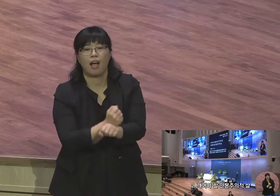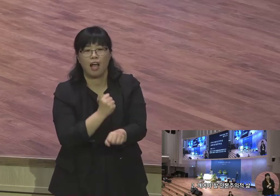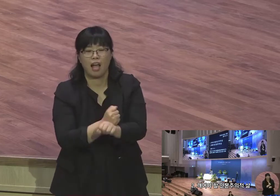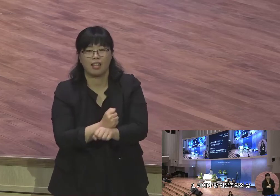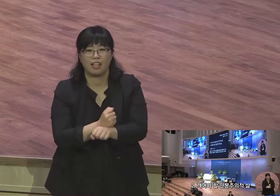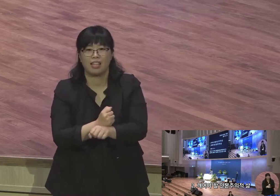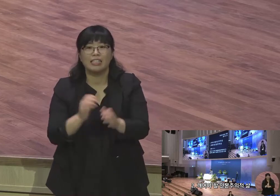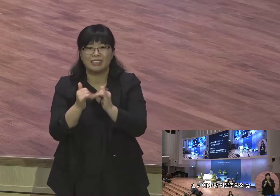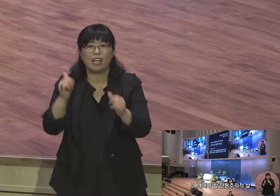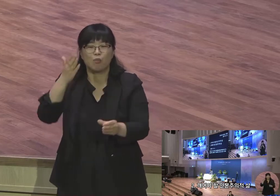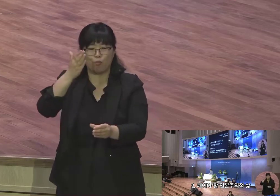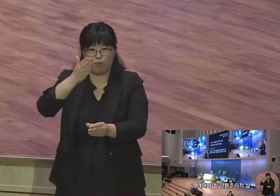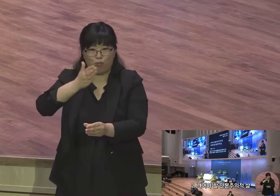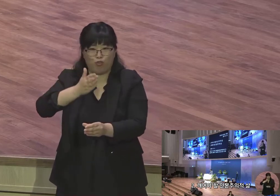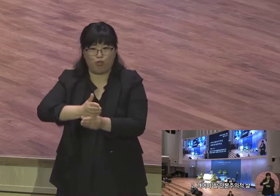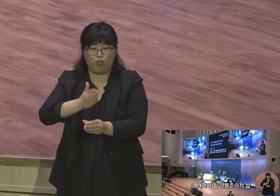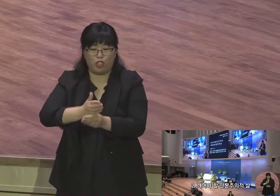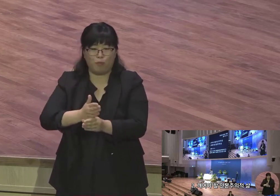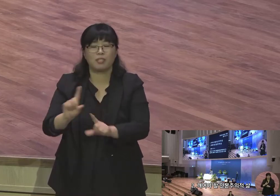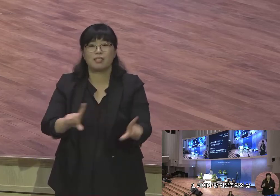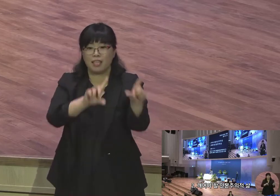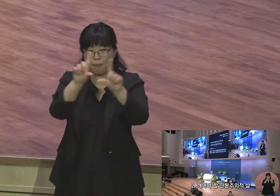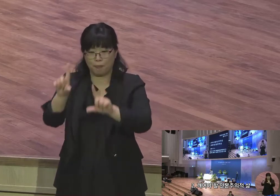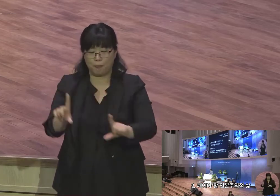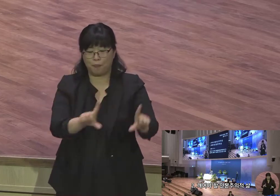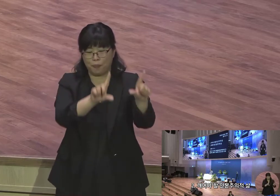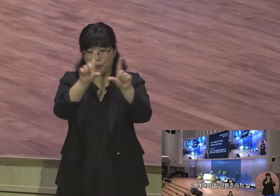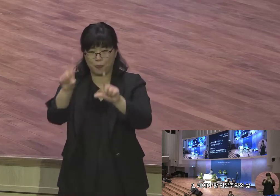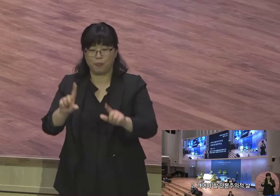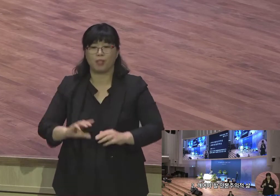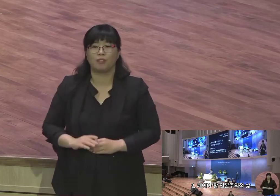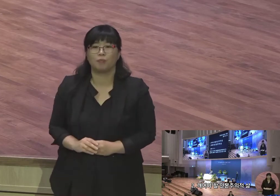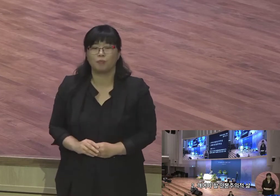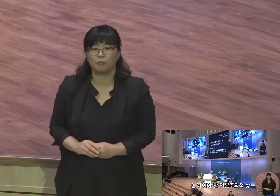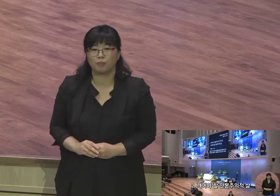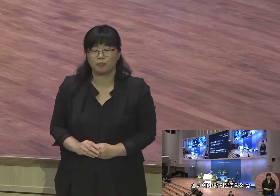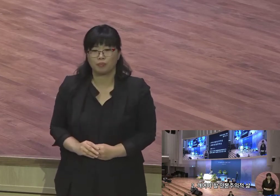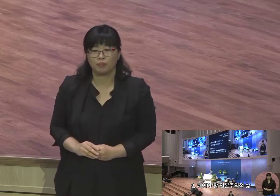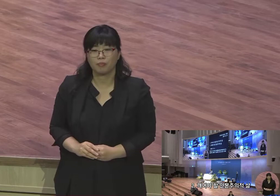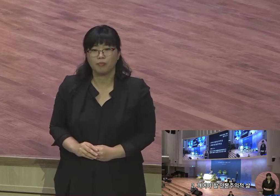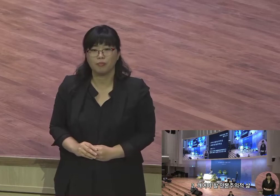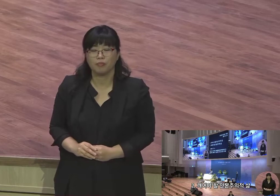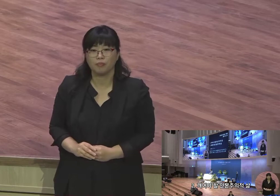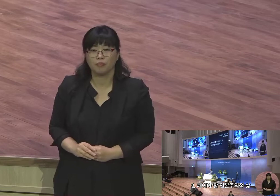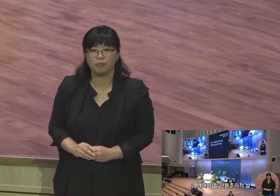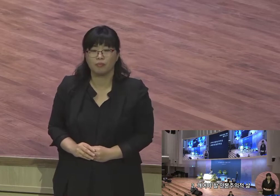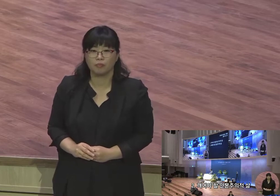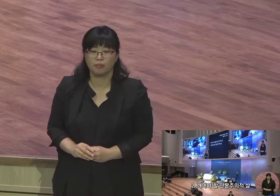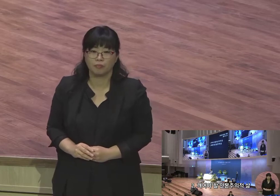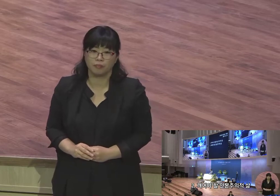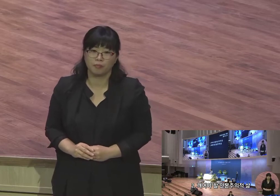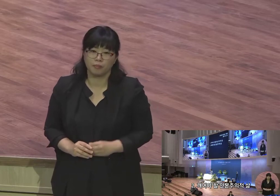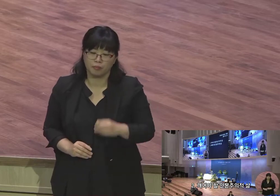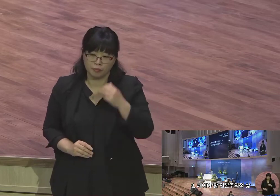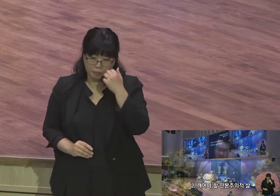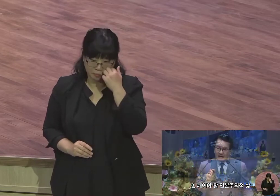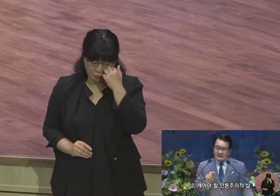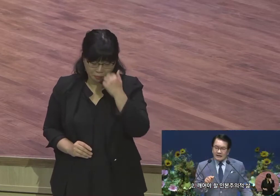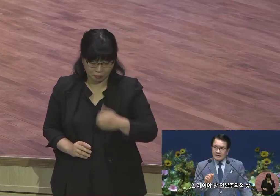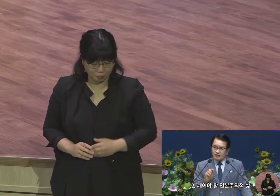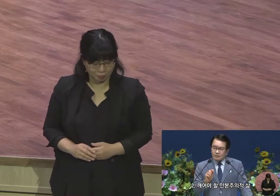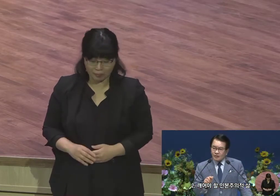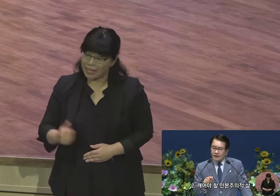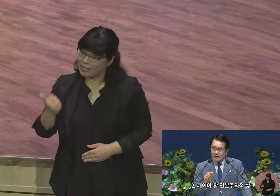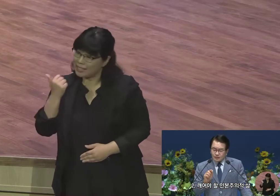리버가가 들었더니 애서가 사냥하려 오려고 덜로 나가메 이삭이 애서에게